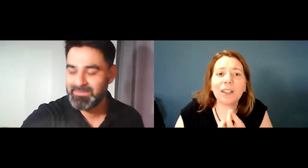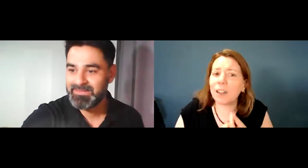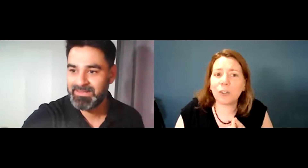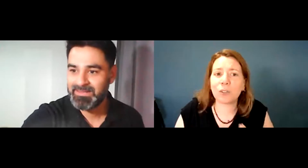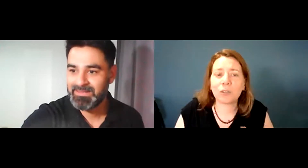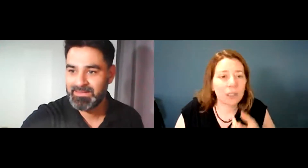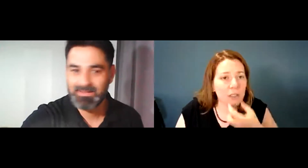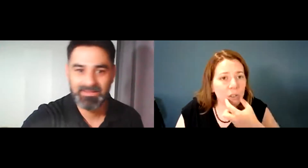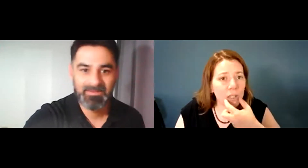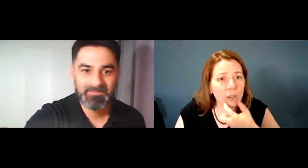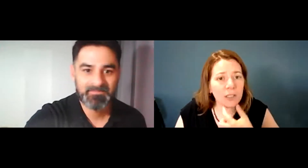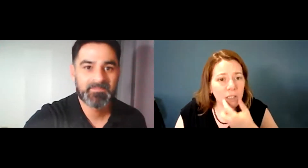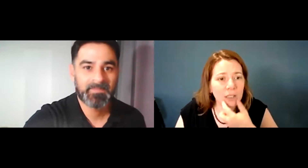No. Son las dos liñitas.